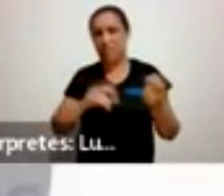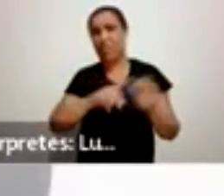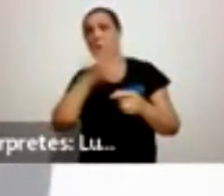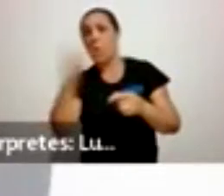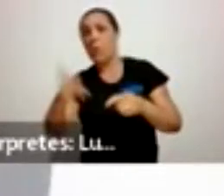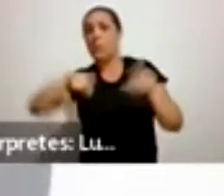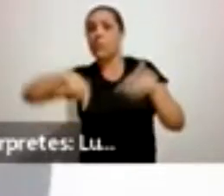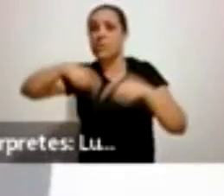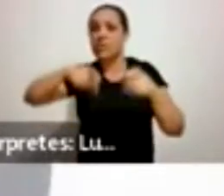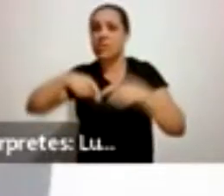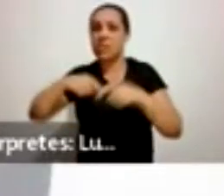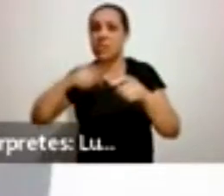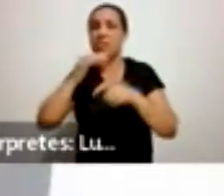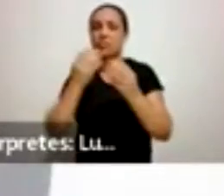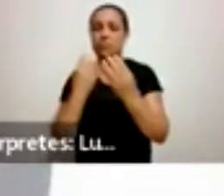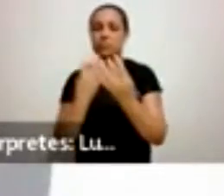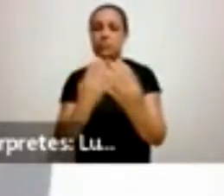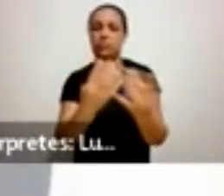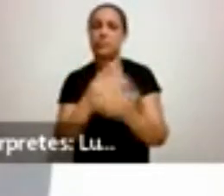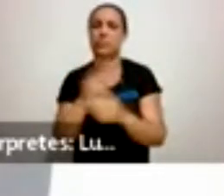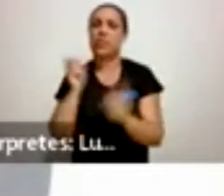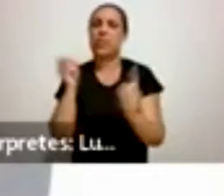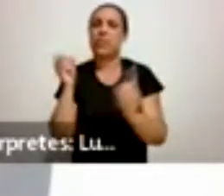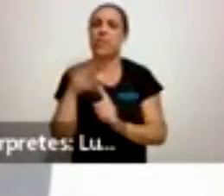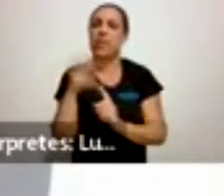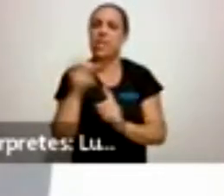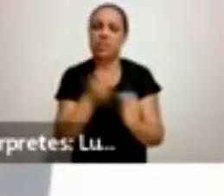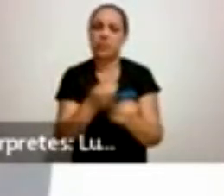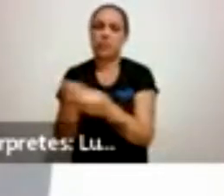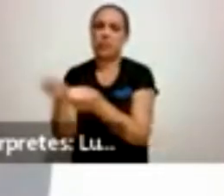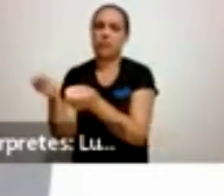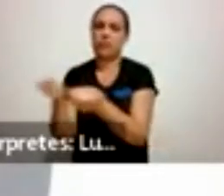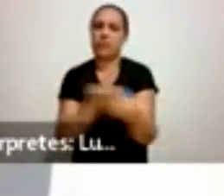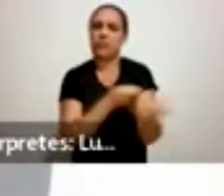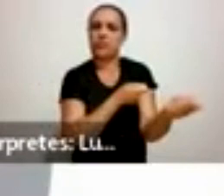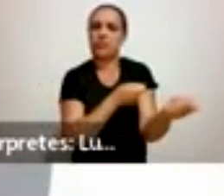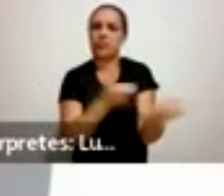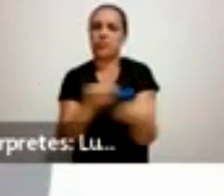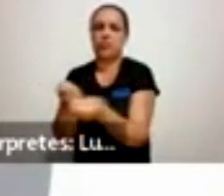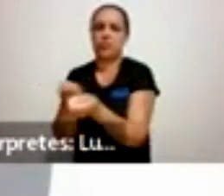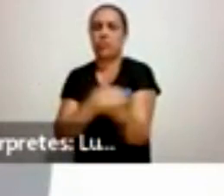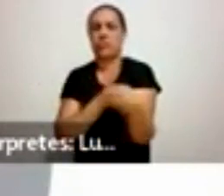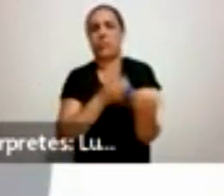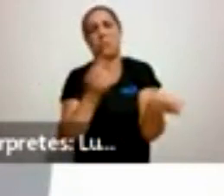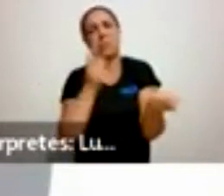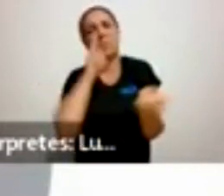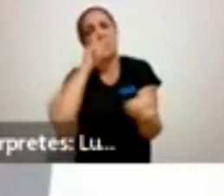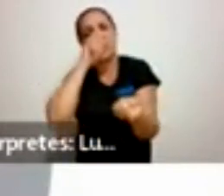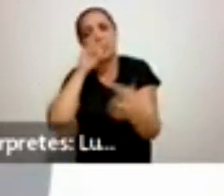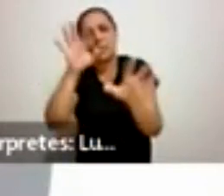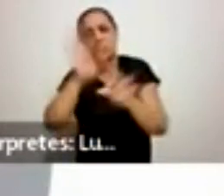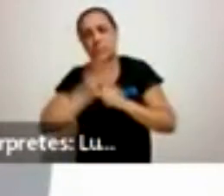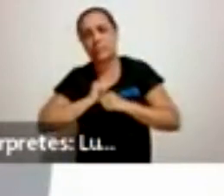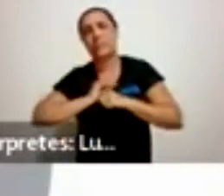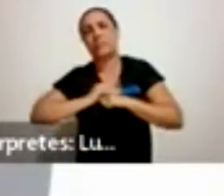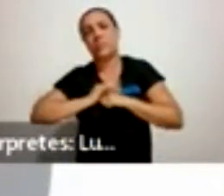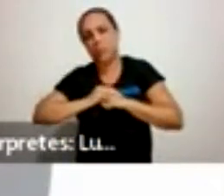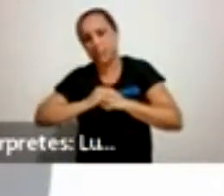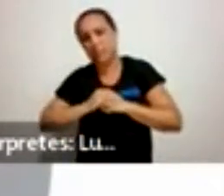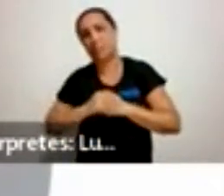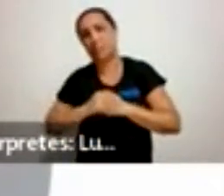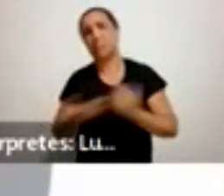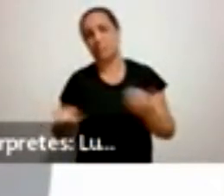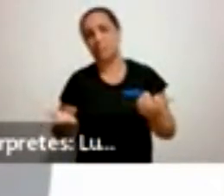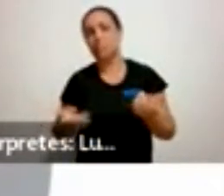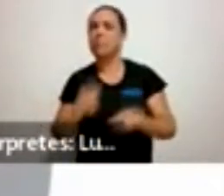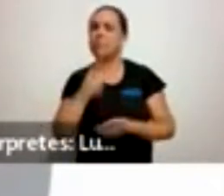agrotóxicos. Dr. Otton, esse senhor que vocês estão vendo aí na ilustração, ele, na sua obra Metabolismo